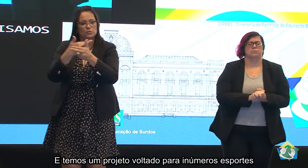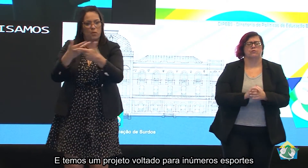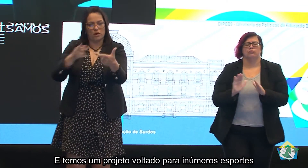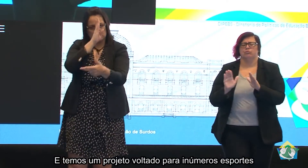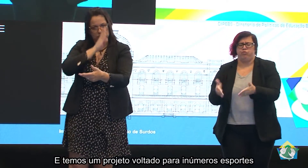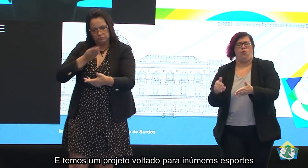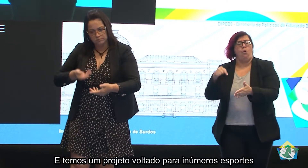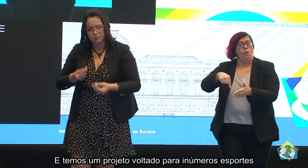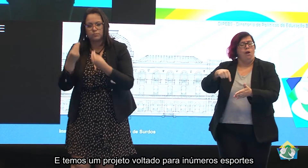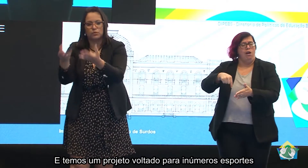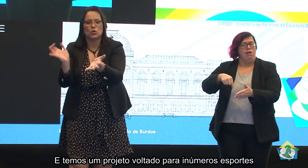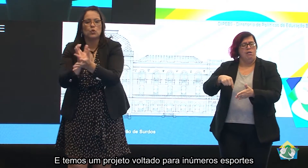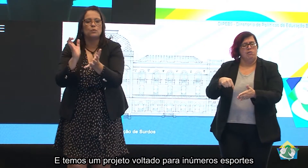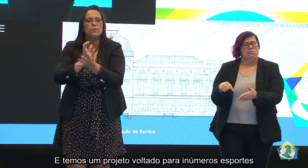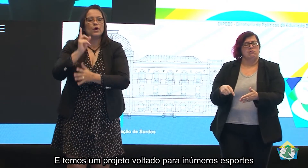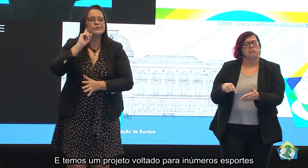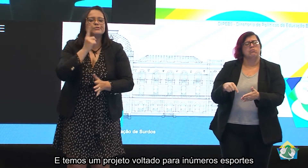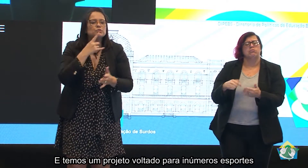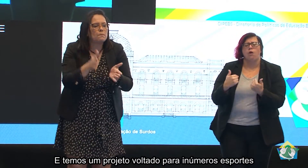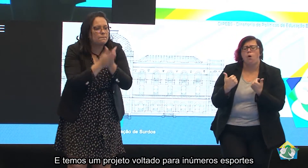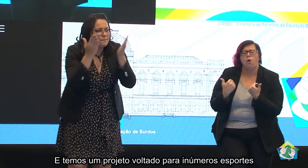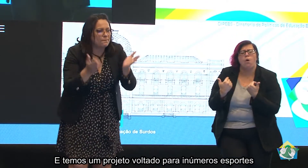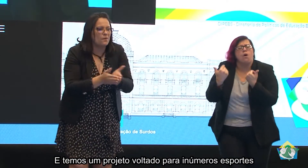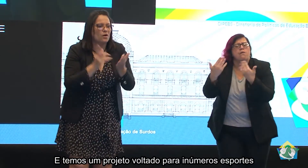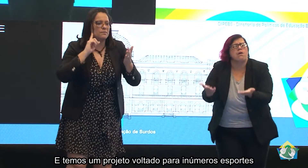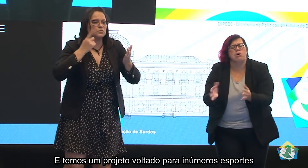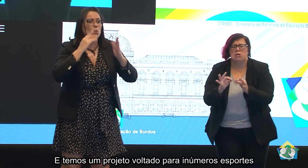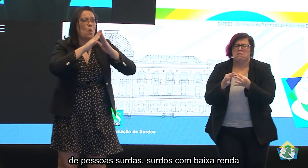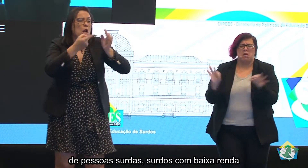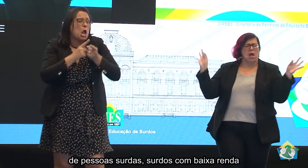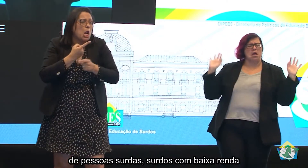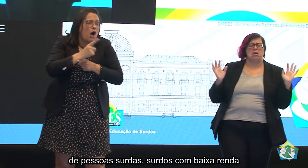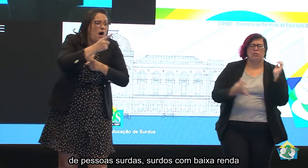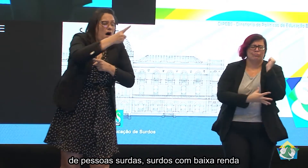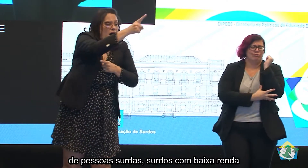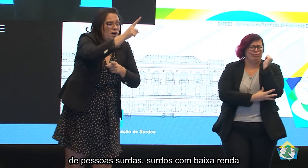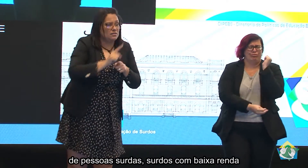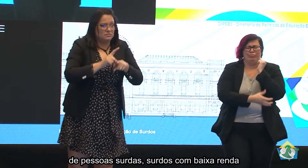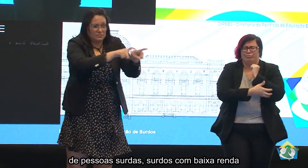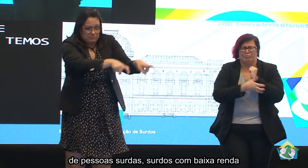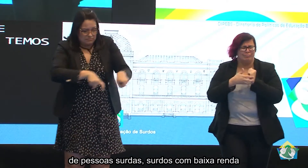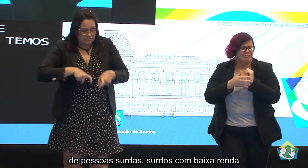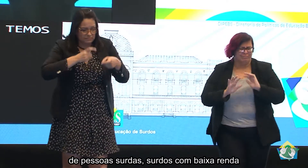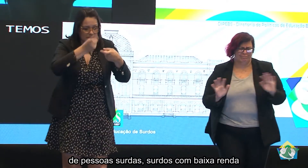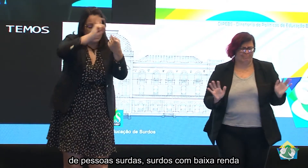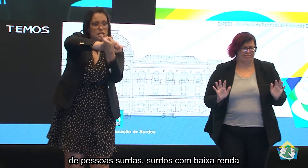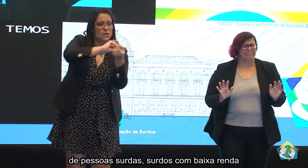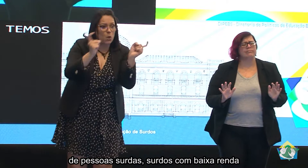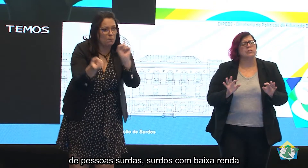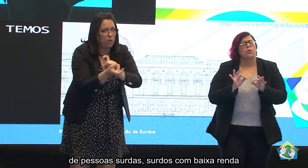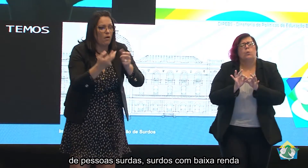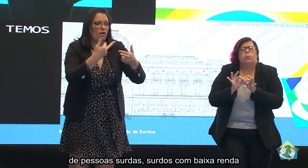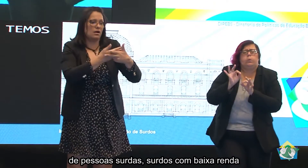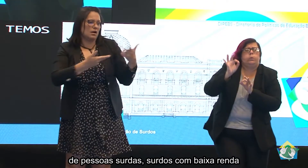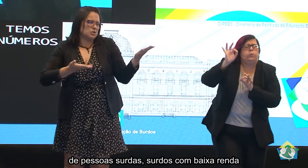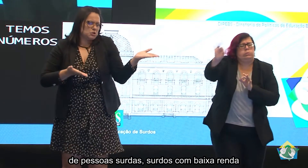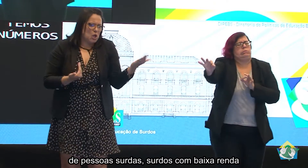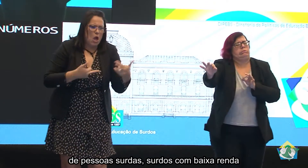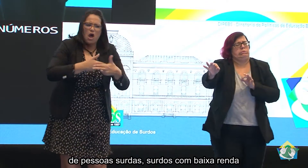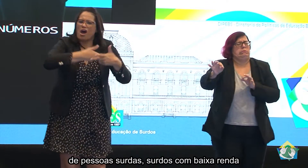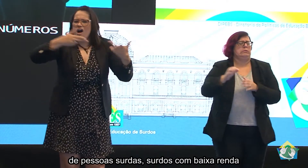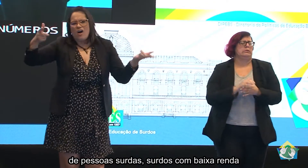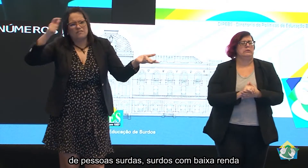E temos um projeto voltado para inúmeros esportes de pessoas surdas com